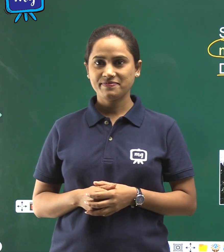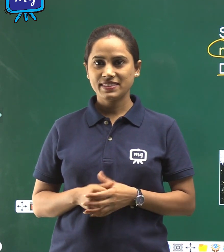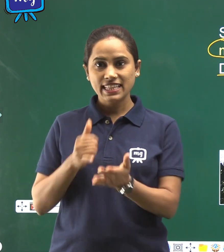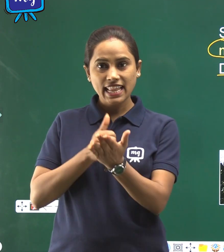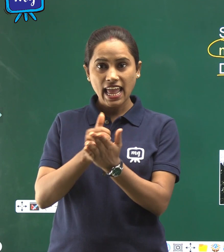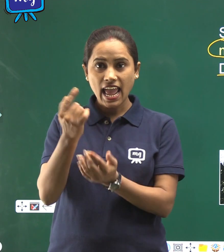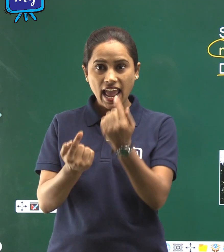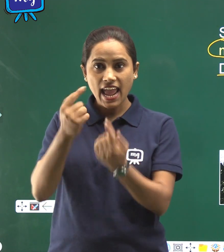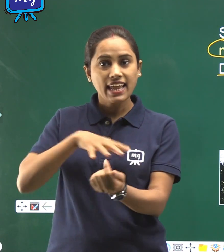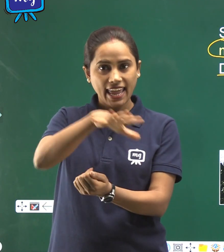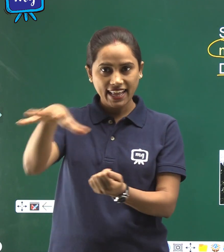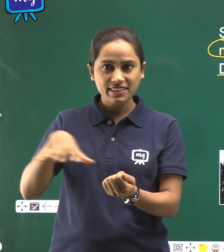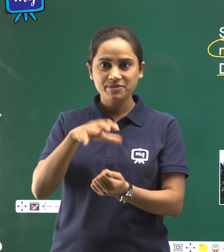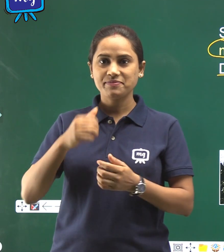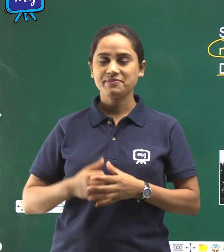खेत,